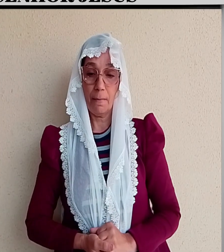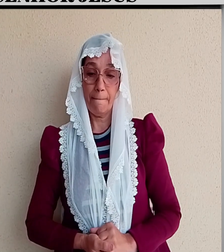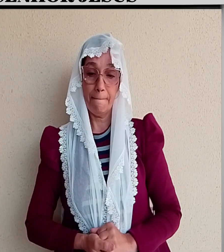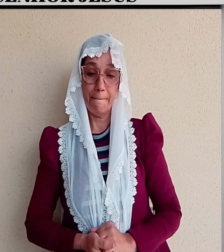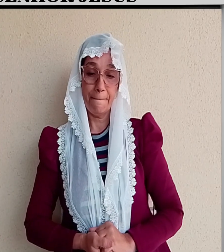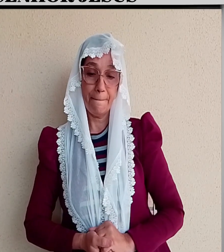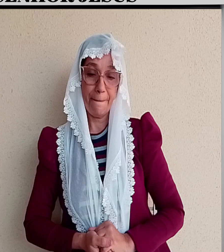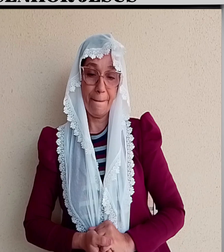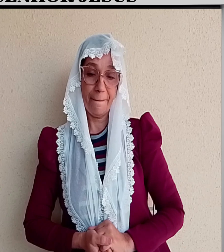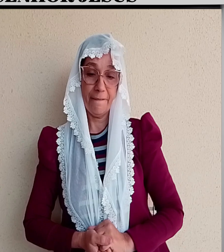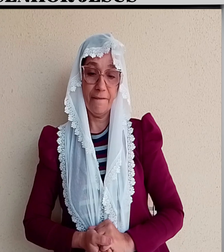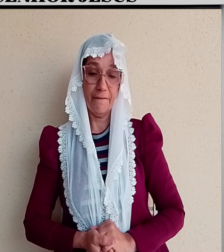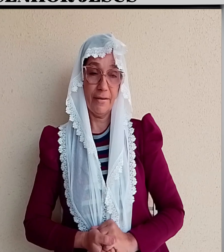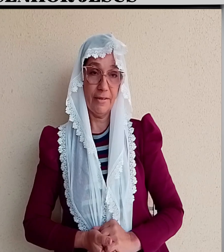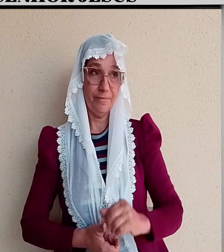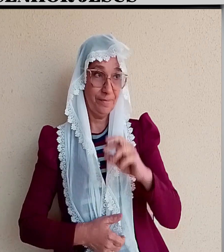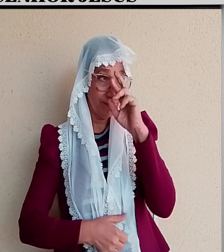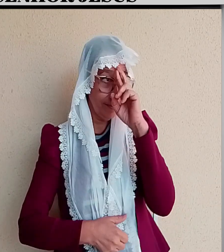Glória,